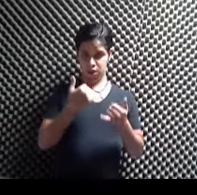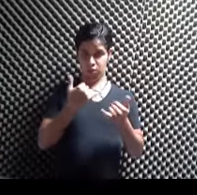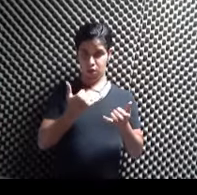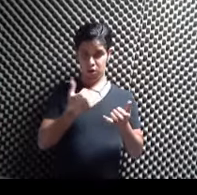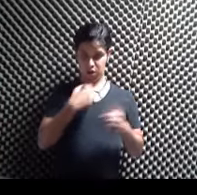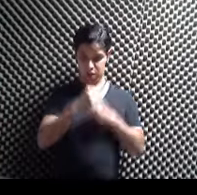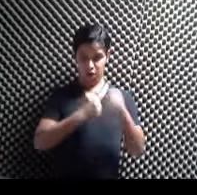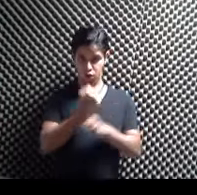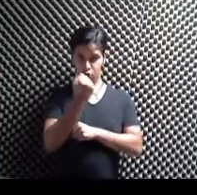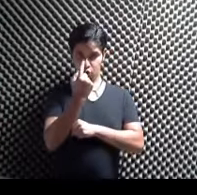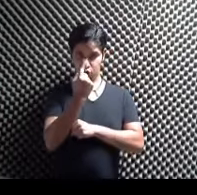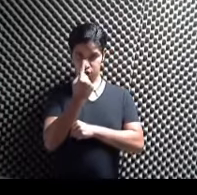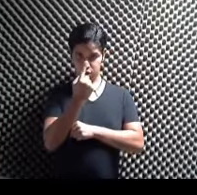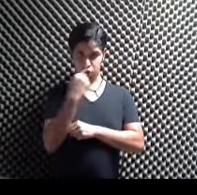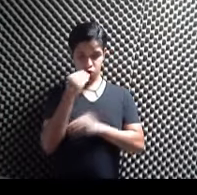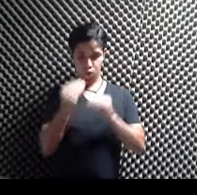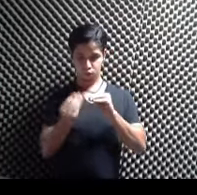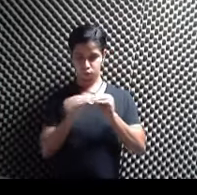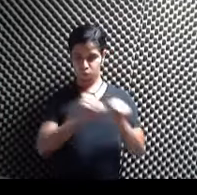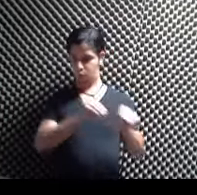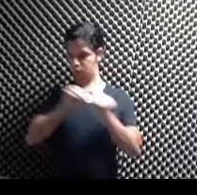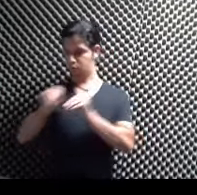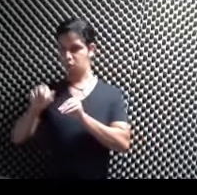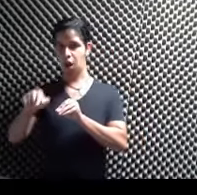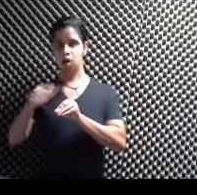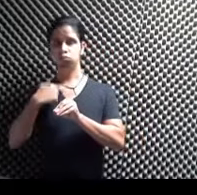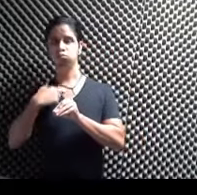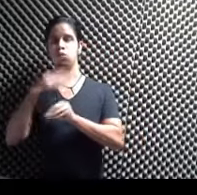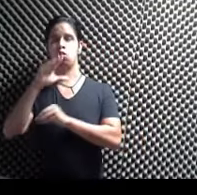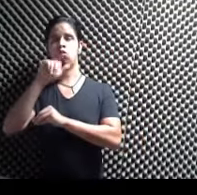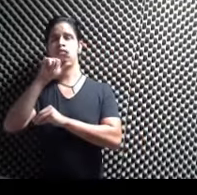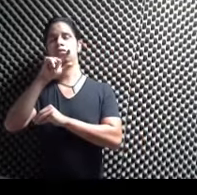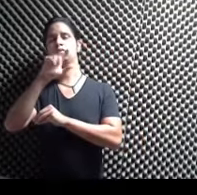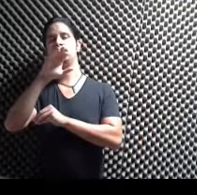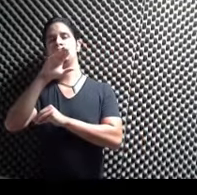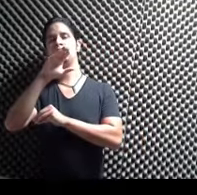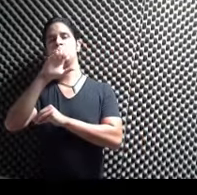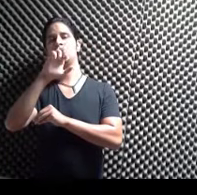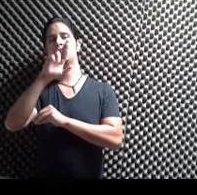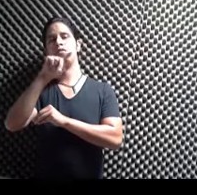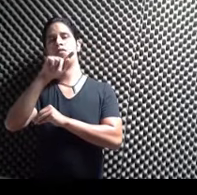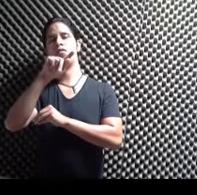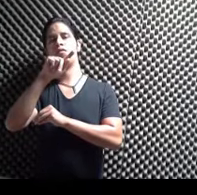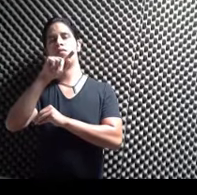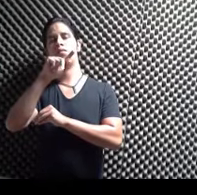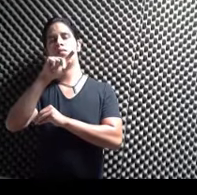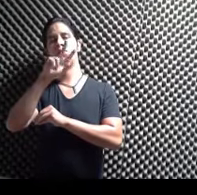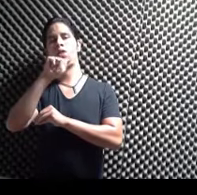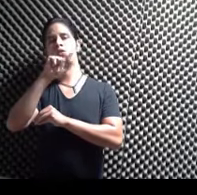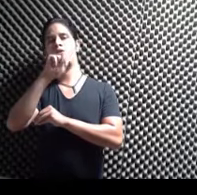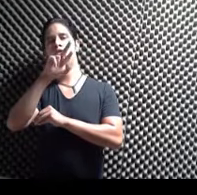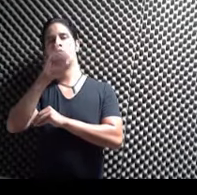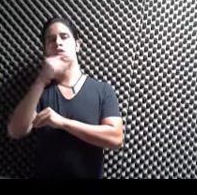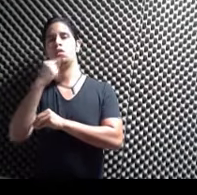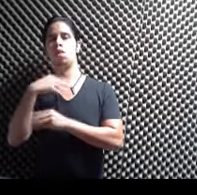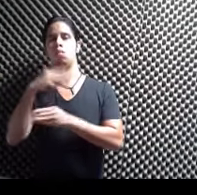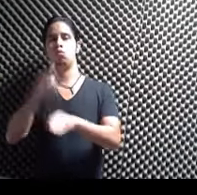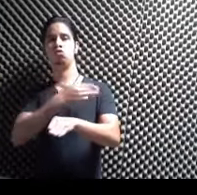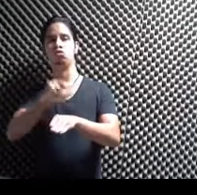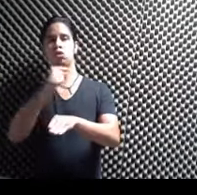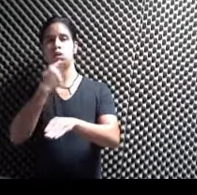11, nos movemos al Conservatorio de Música, ¿verdad? Y un cambio de escenario. Pero respondieron súper bien. Muy bien, muy bien. El, o